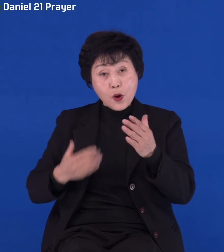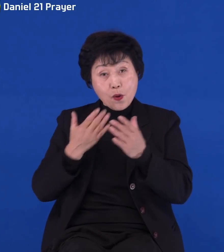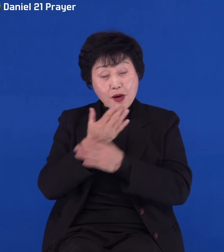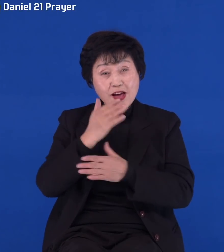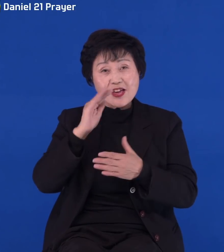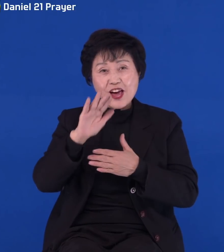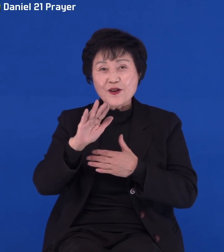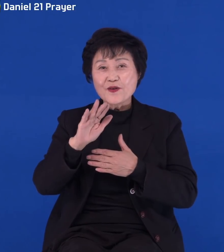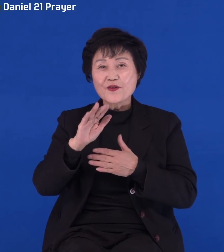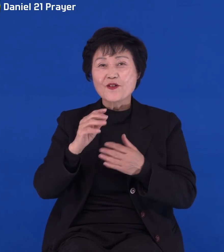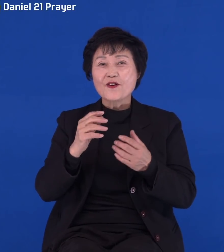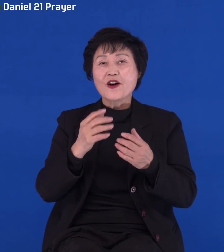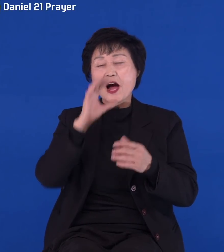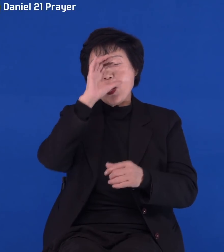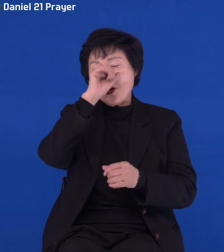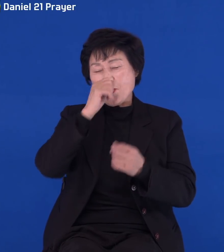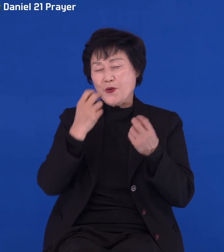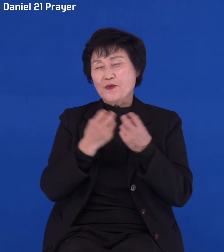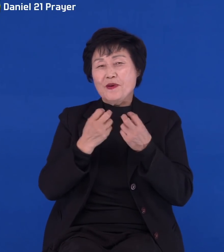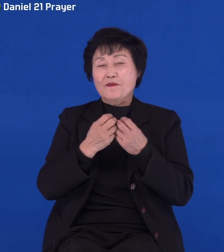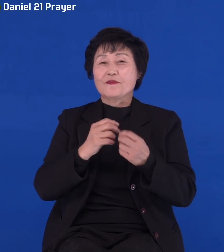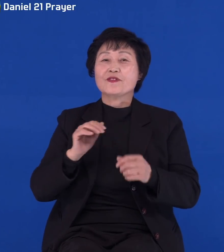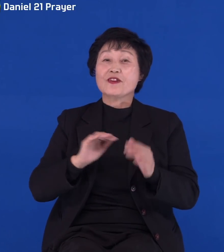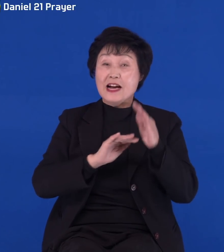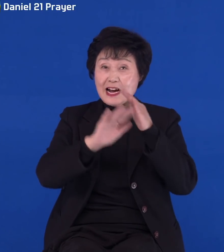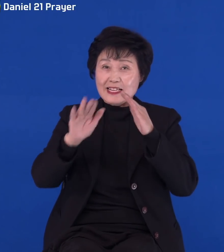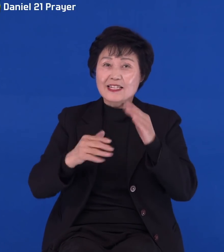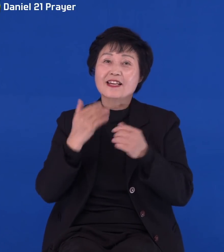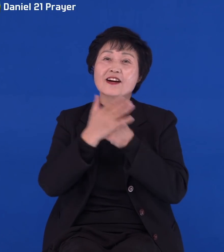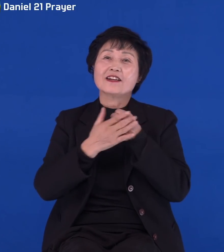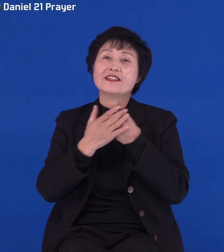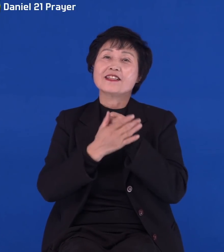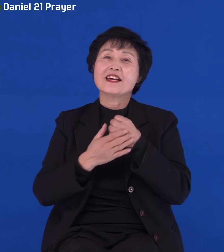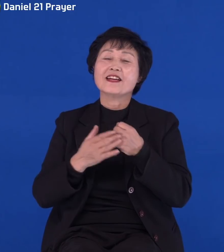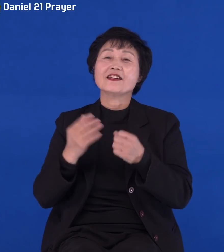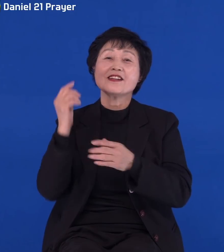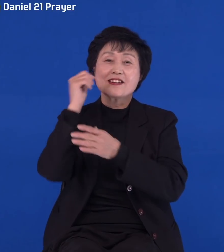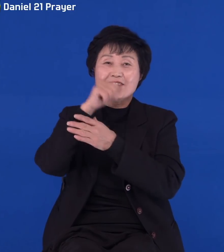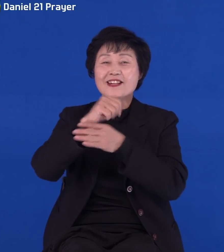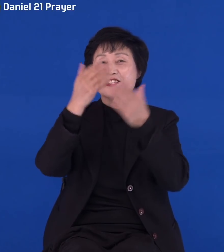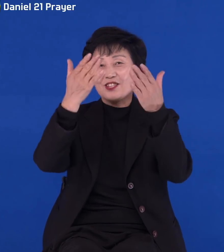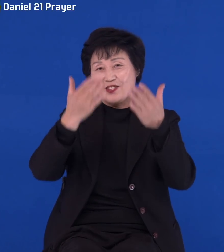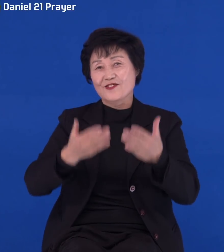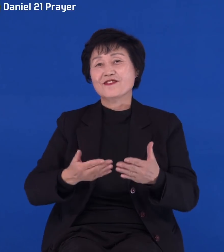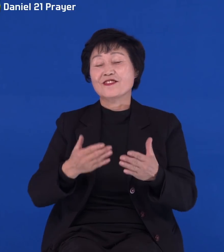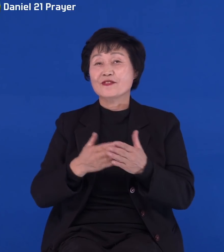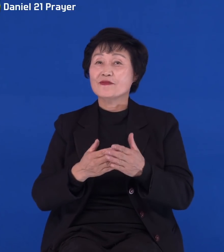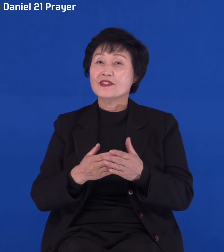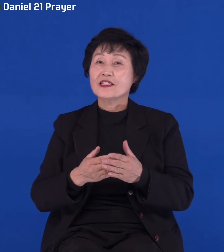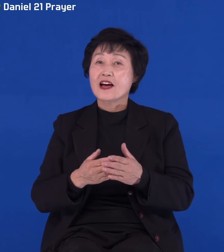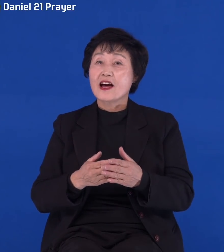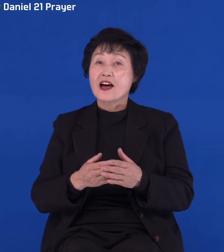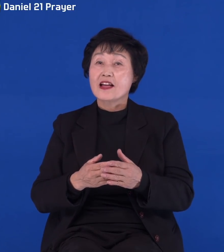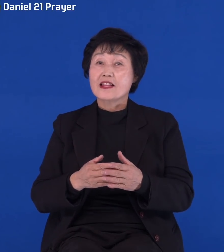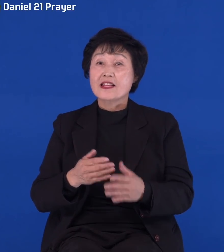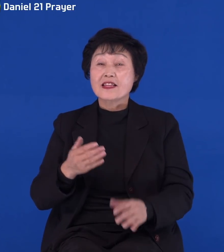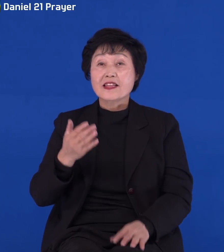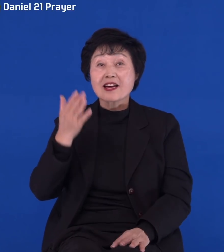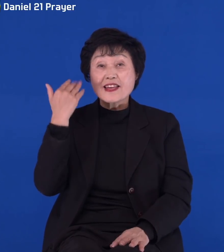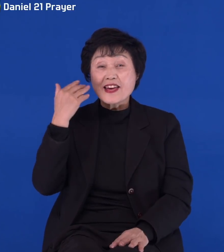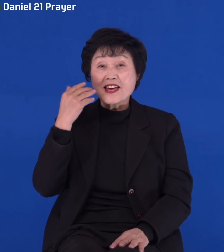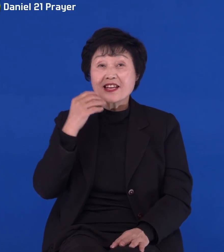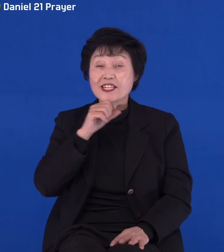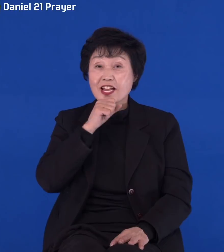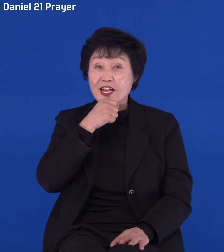저희 가정에게 은혜를 베풀어 주셨어요. 어떤 은혜인지 아세요? 제가 사실은 학점이 C-F 이런 학점